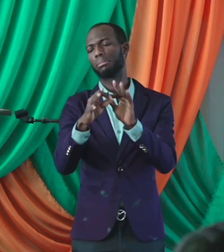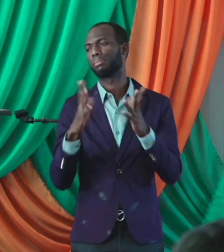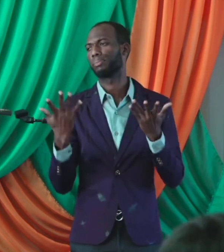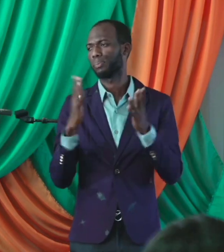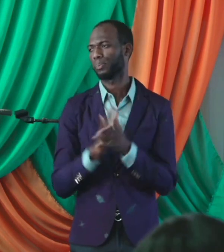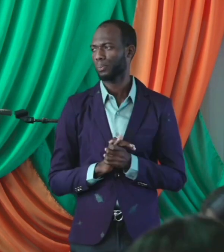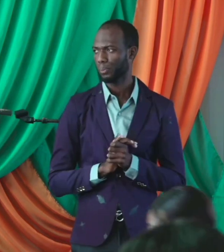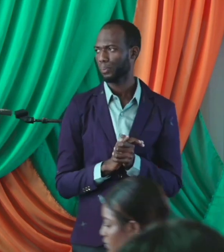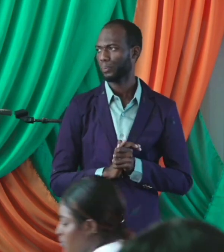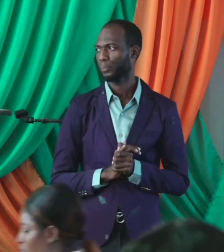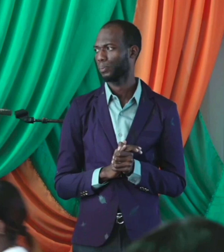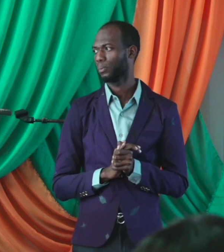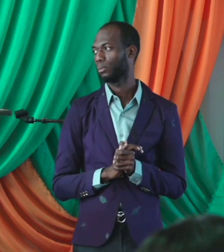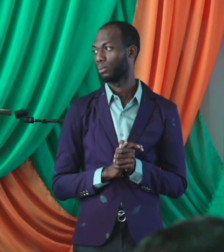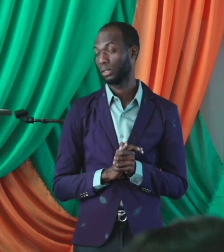le cas